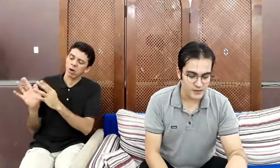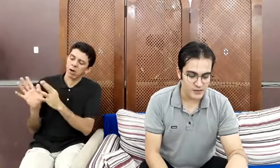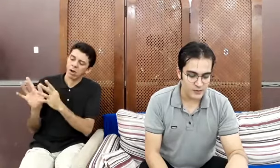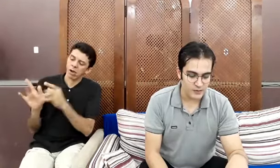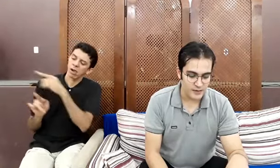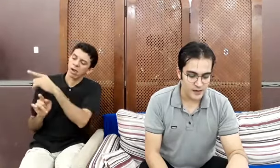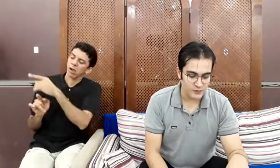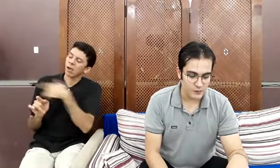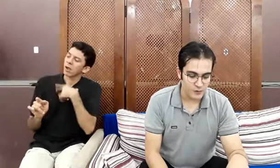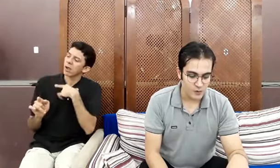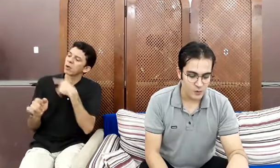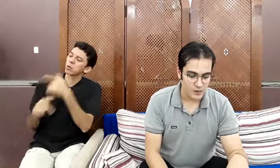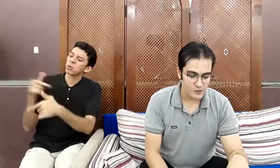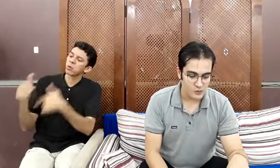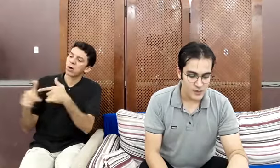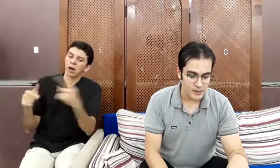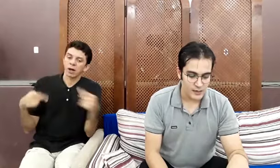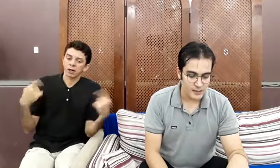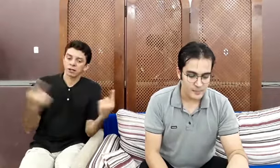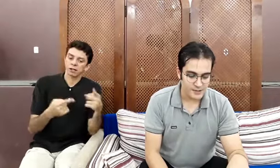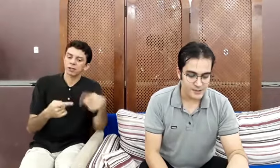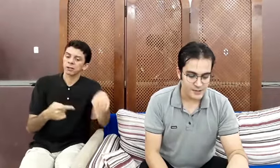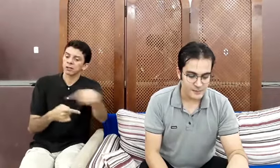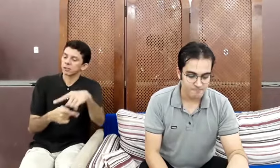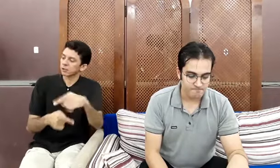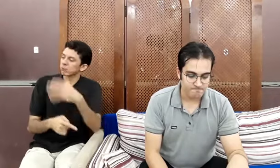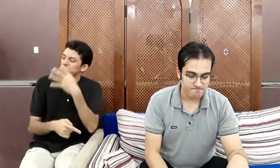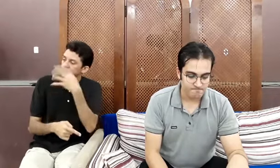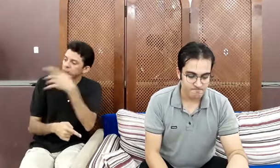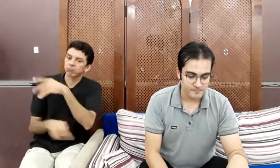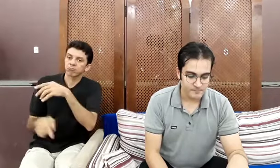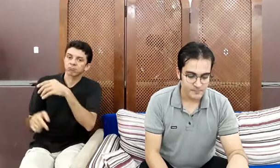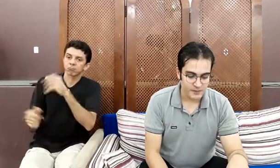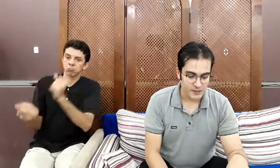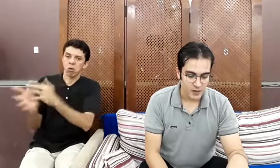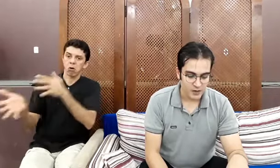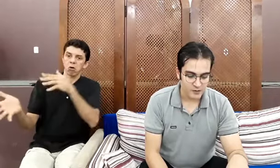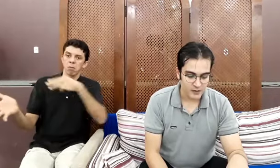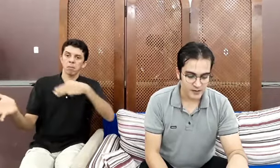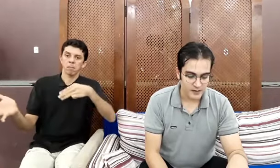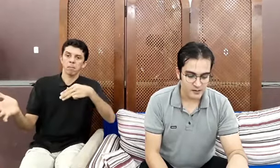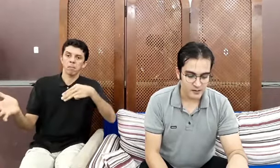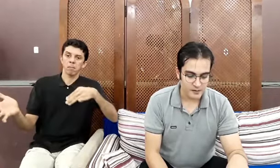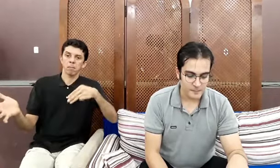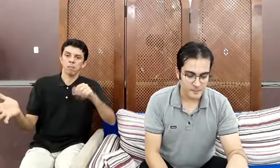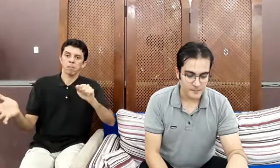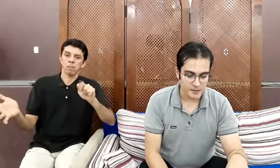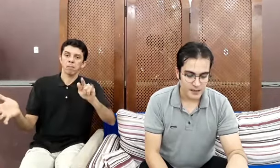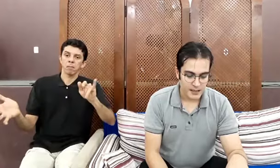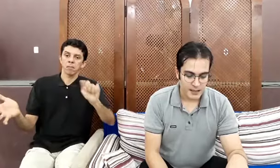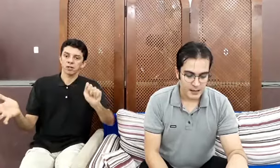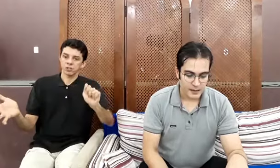tinha deixado admirados com a sua magia. Olha só que interessante.